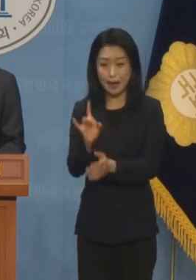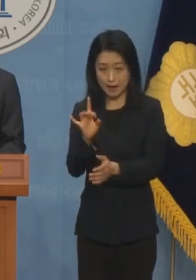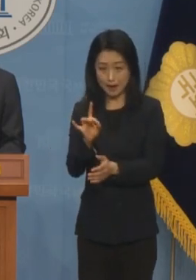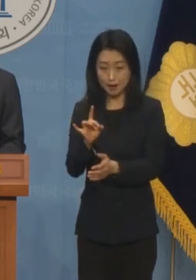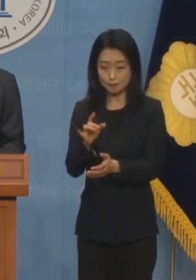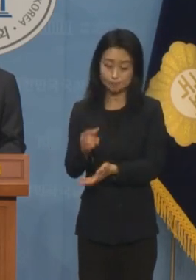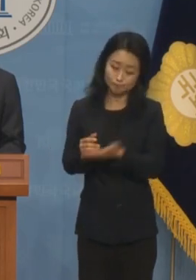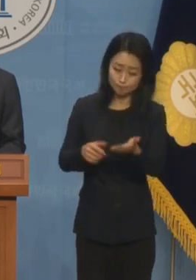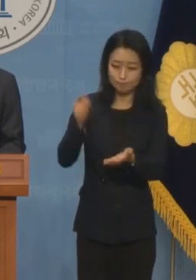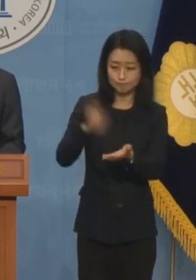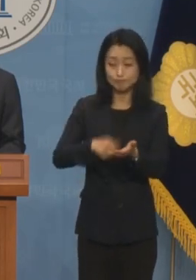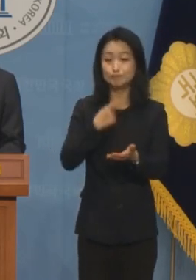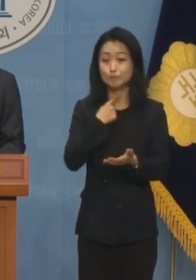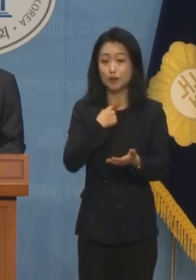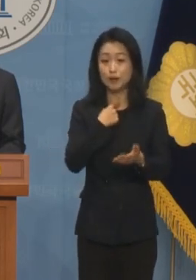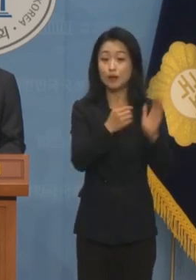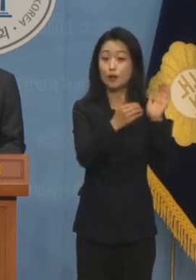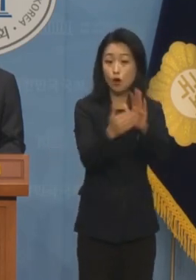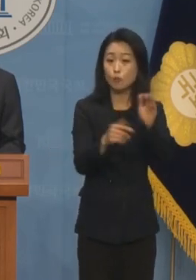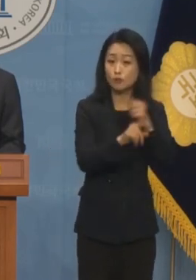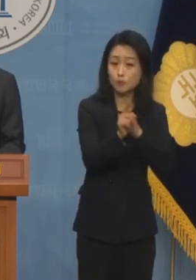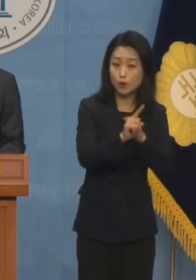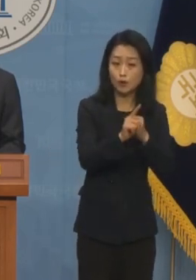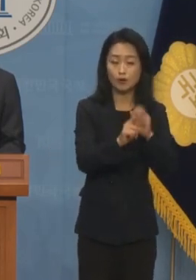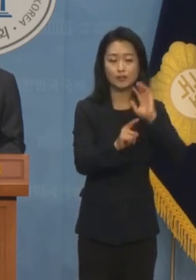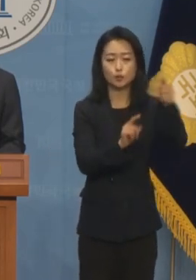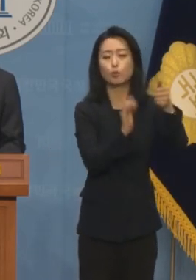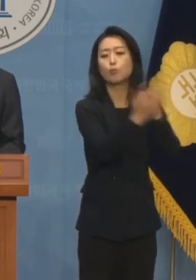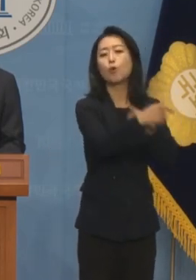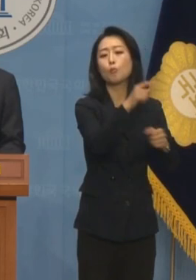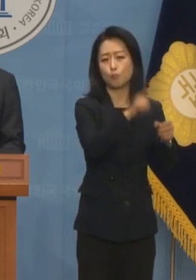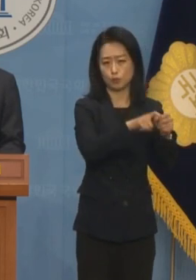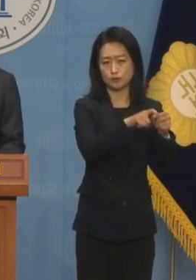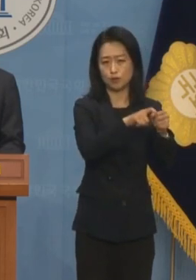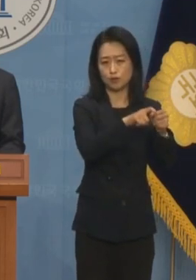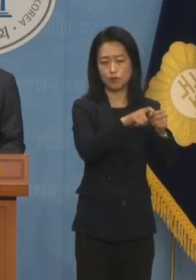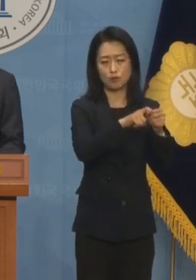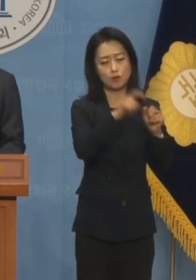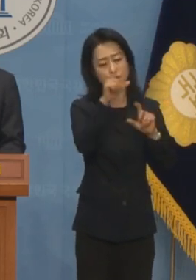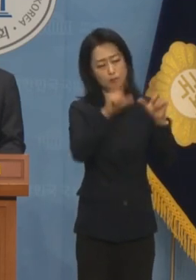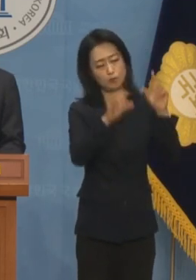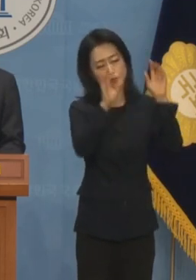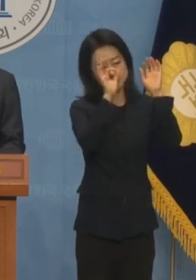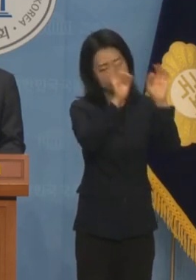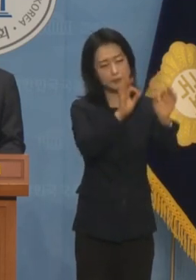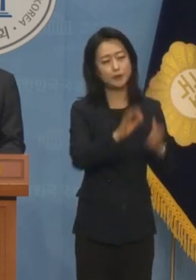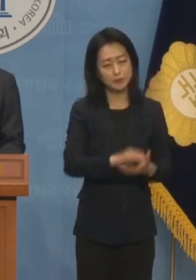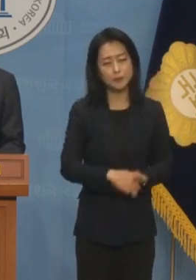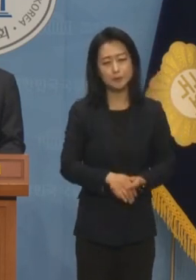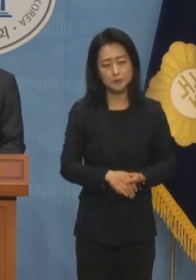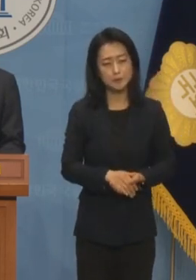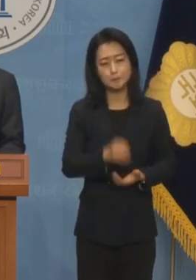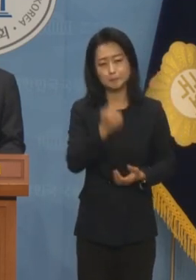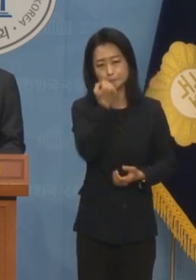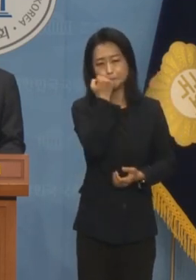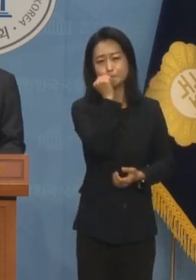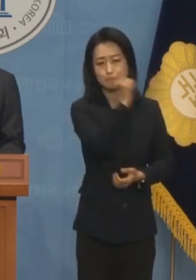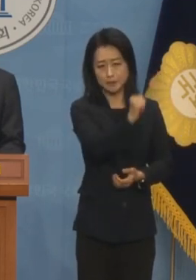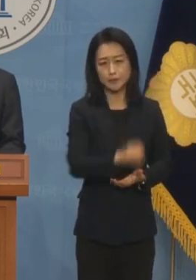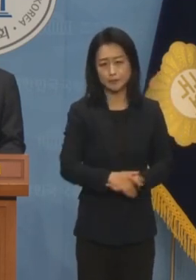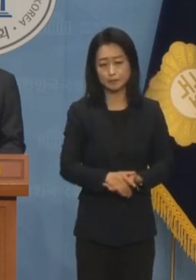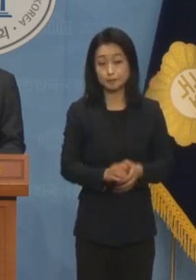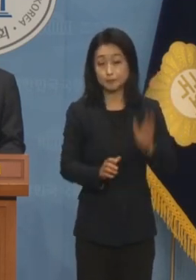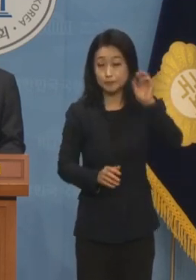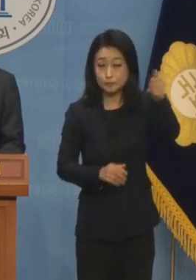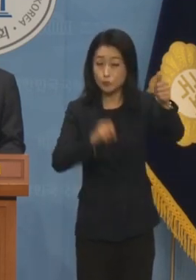건의는 진실을 은폐하고 윤 대통령을 보호하기 위한 몸부림이라고밖에 생각할 수 없습니다.